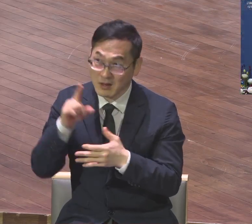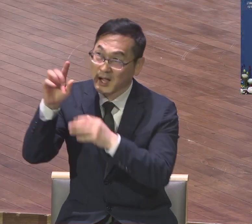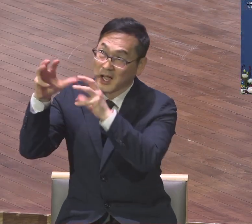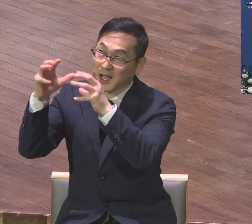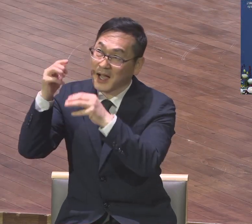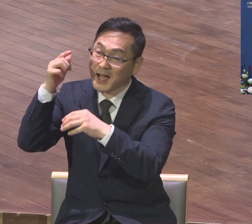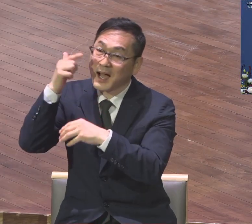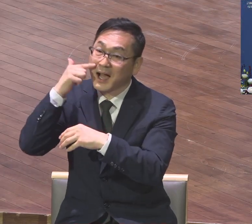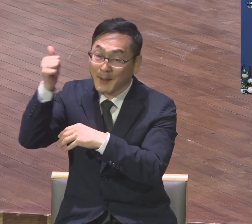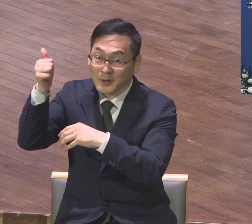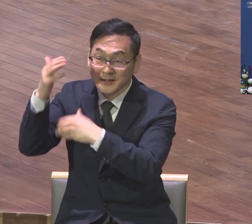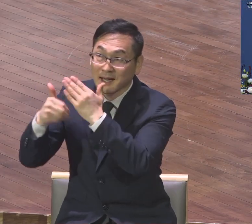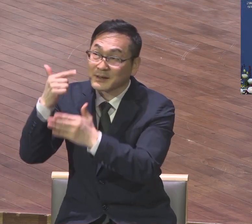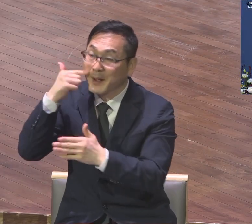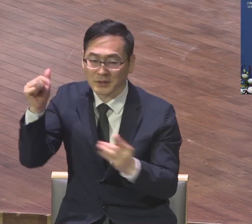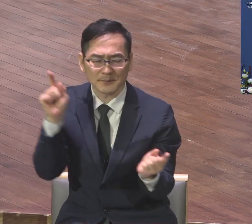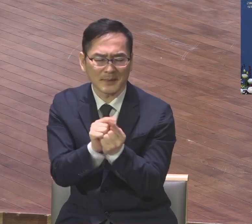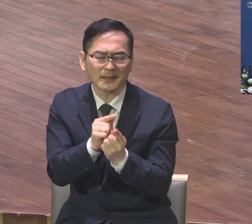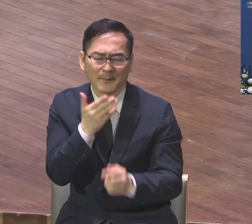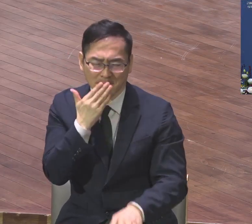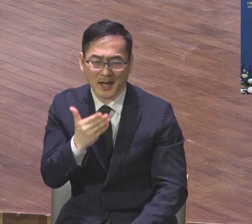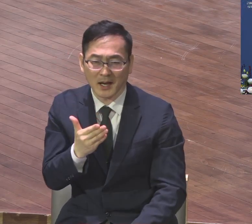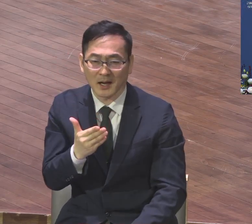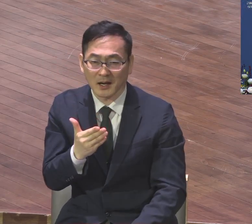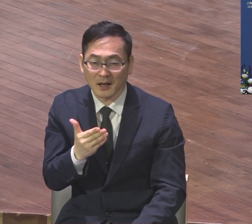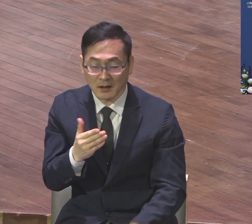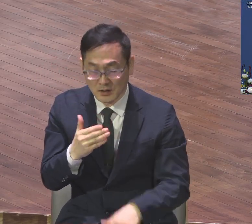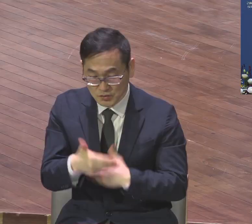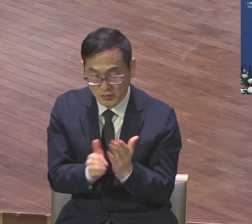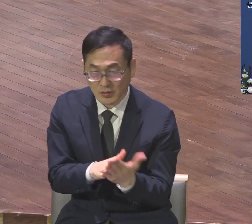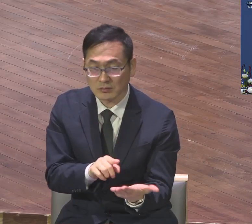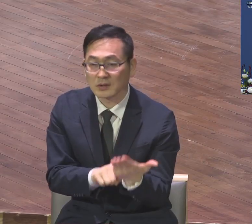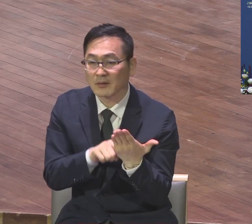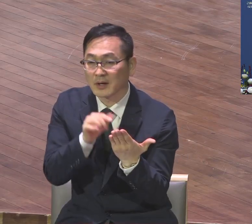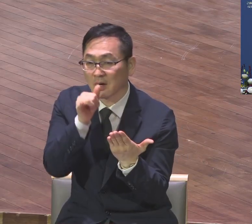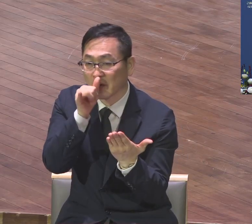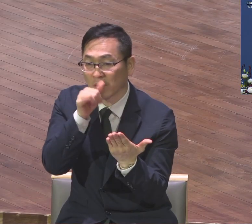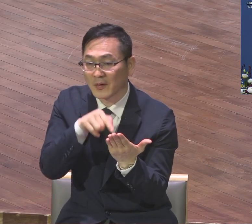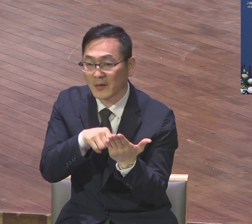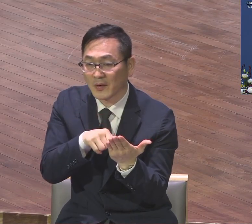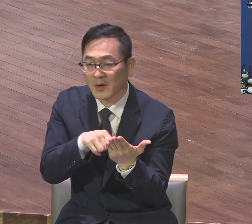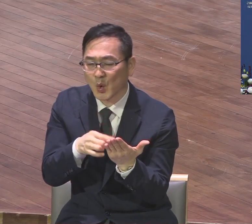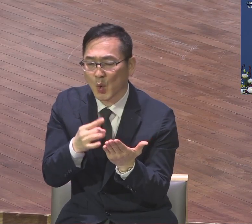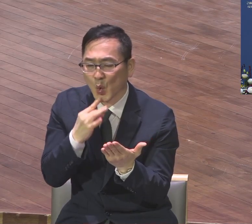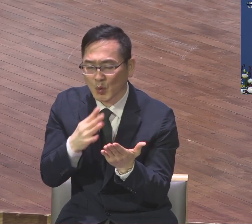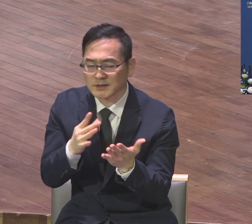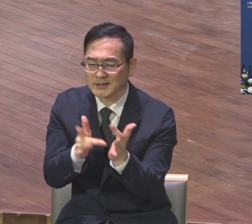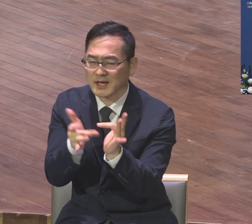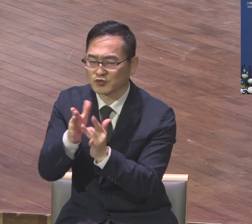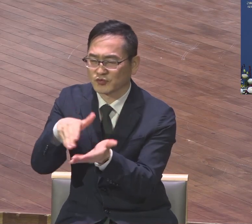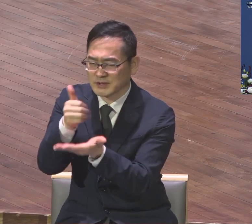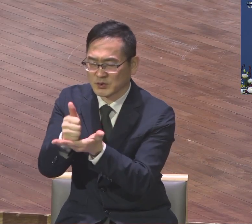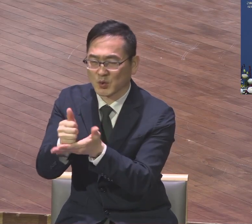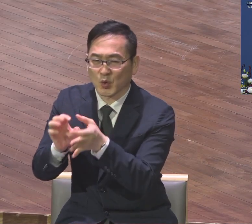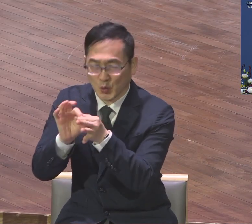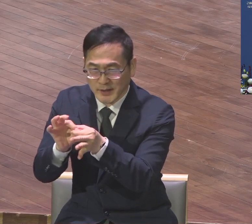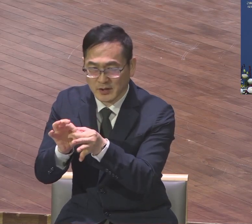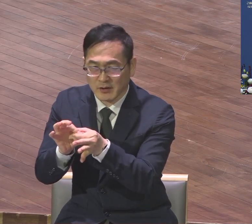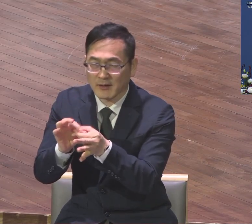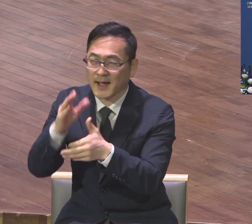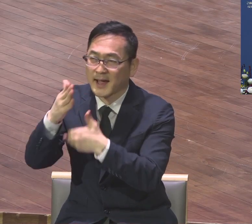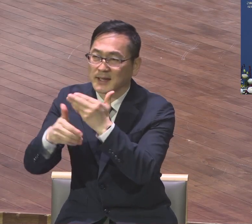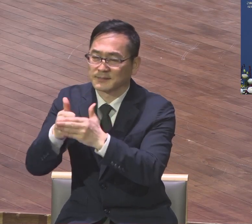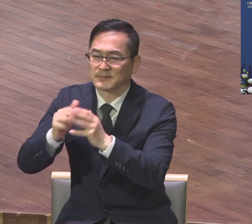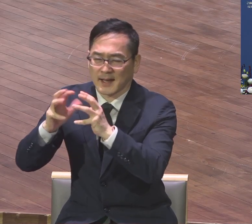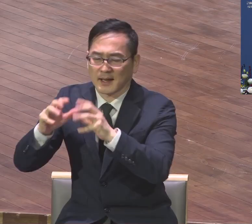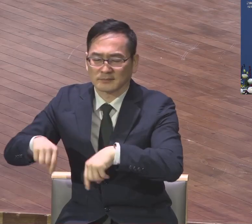오직 예수 그리스도를 통해서만 영생을 얻고 하나님의 나라 백성이 될 수 있다라고 성경은 강조하고